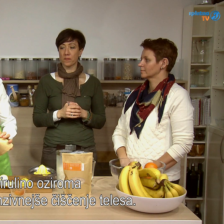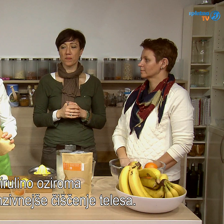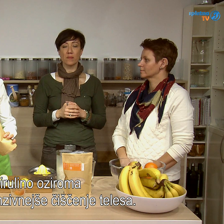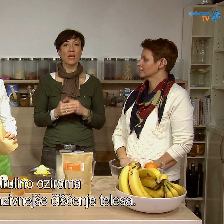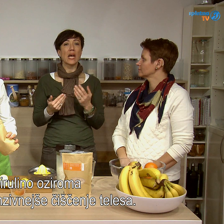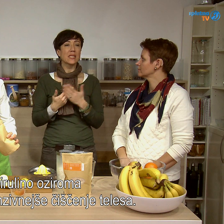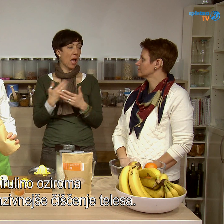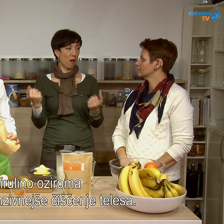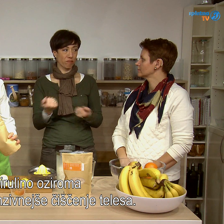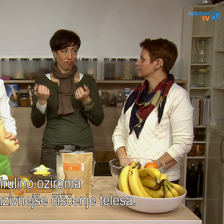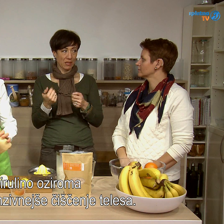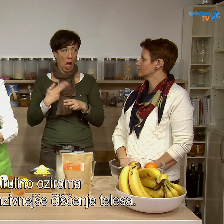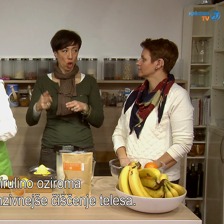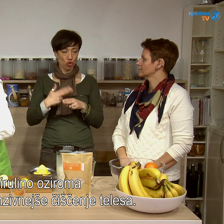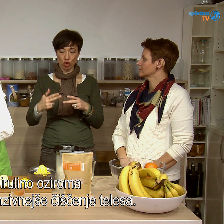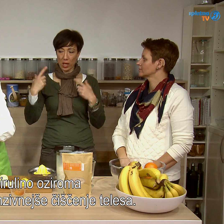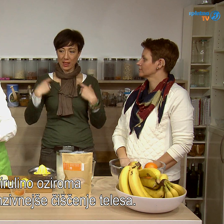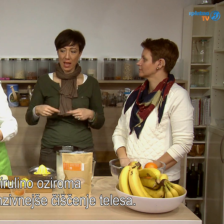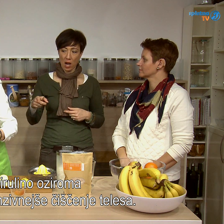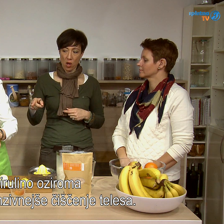za intenzivnejše čiščenje telesa